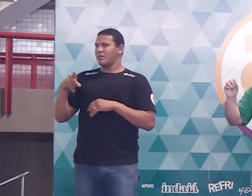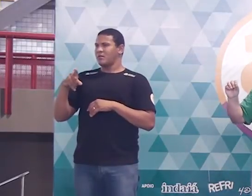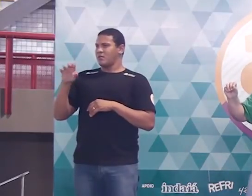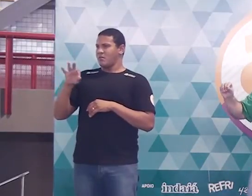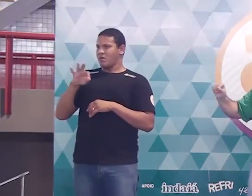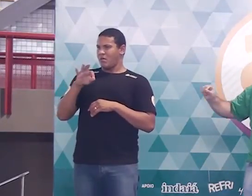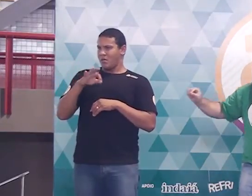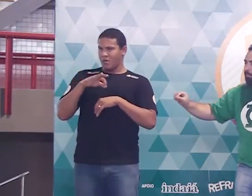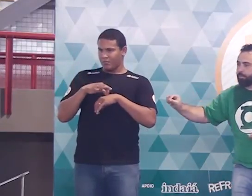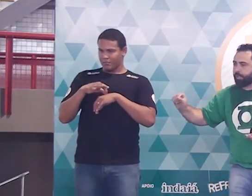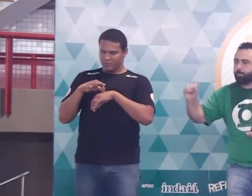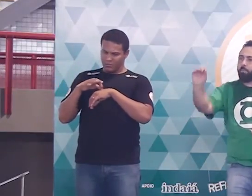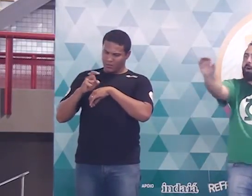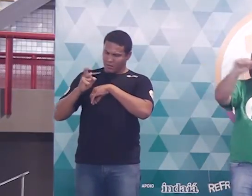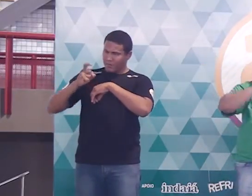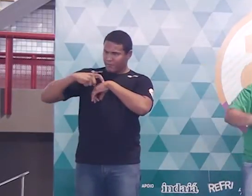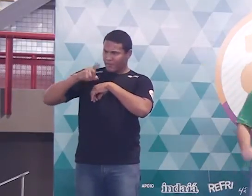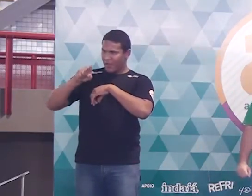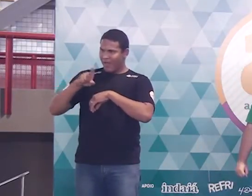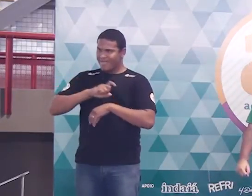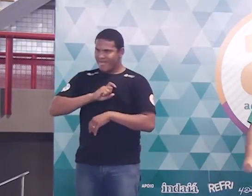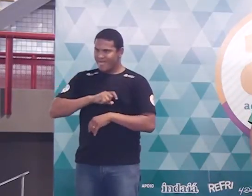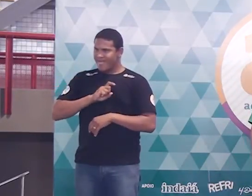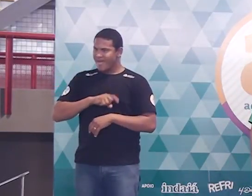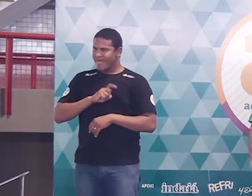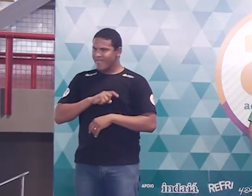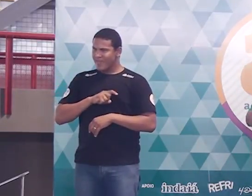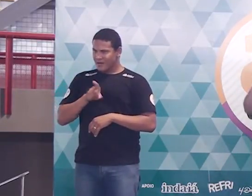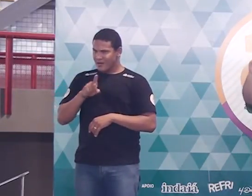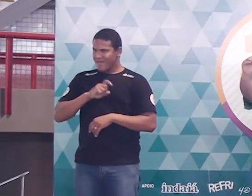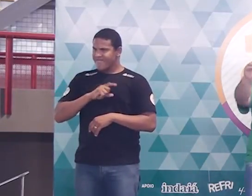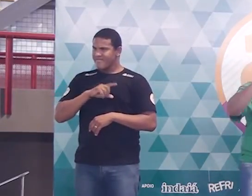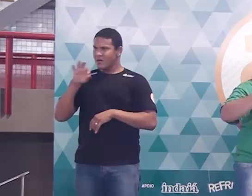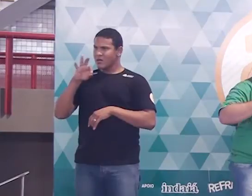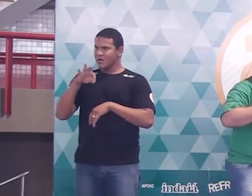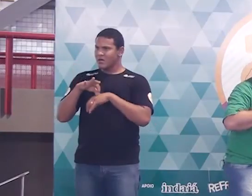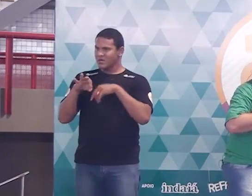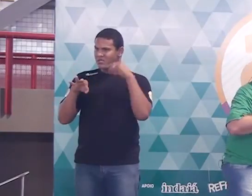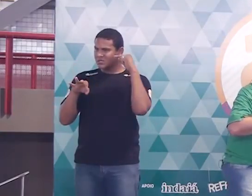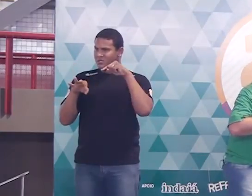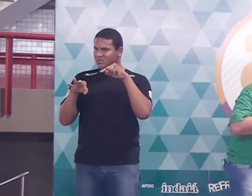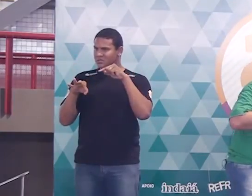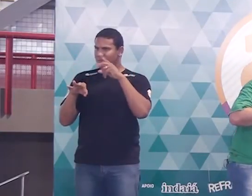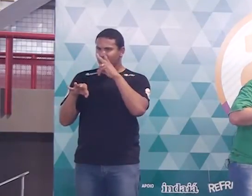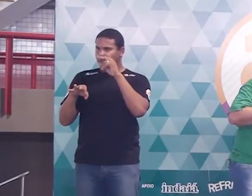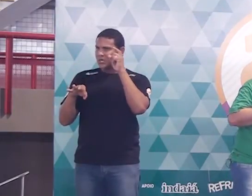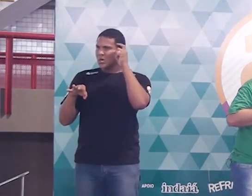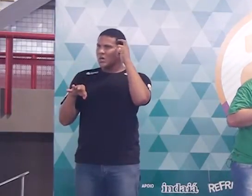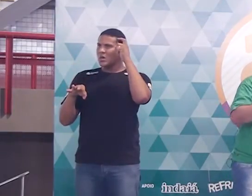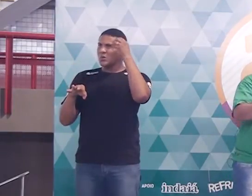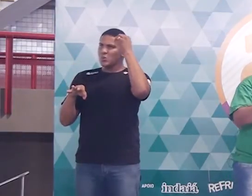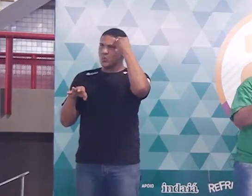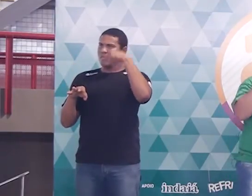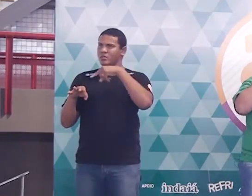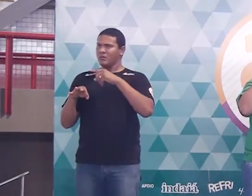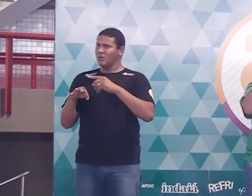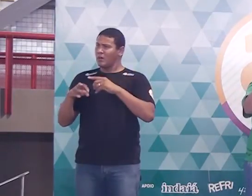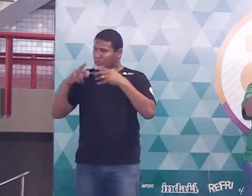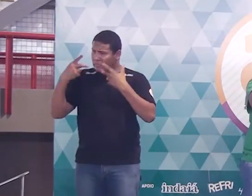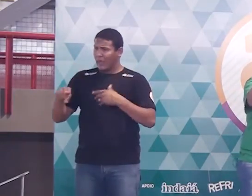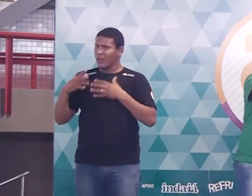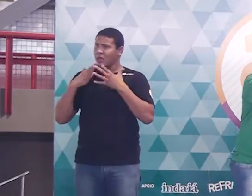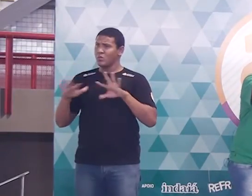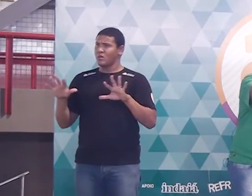fêmea, pica você por maldade, não. É simplesmente o comportamento dela. É